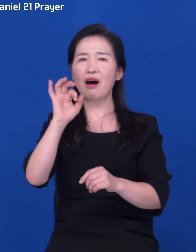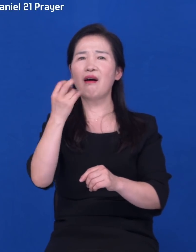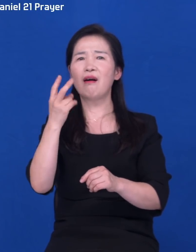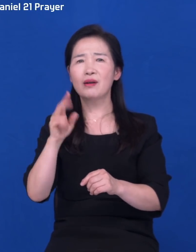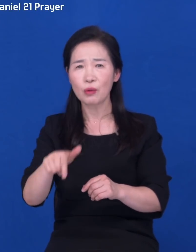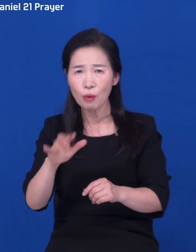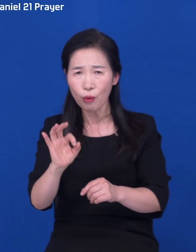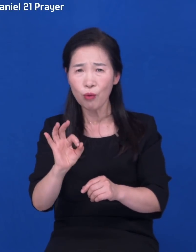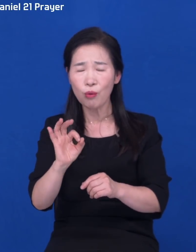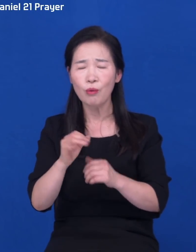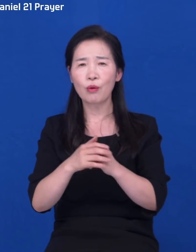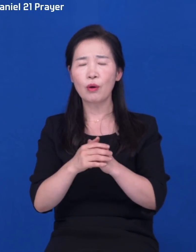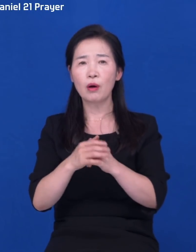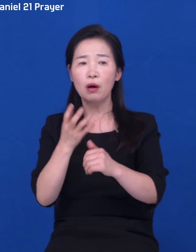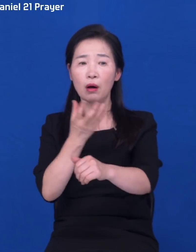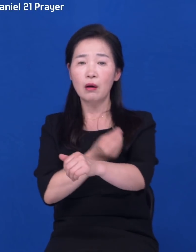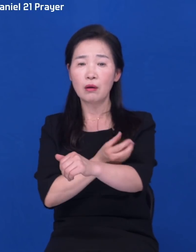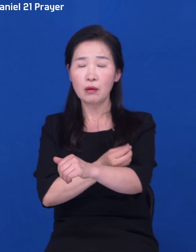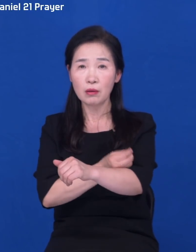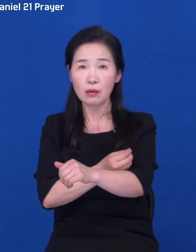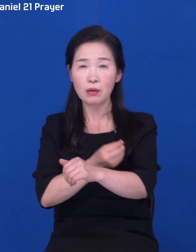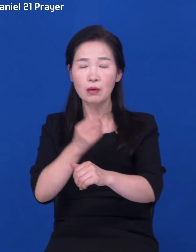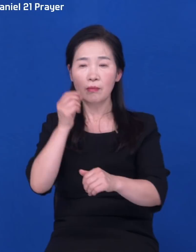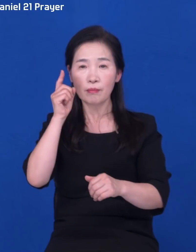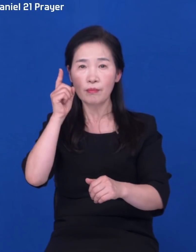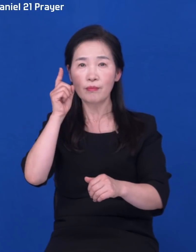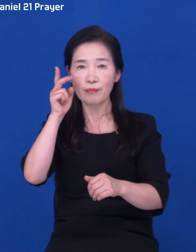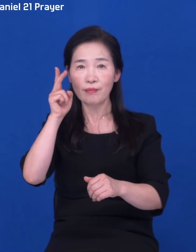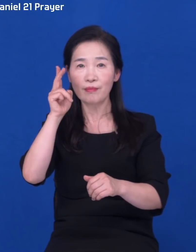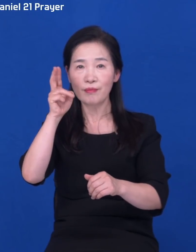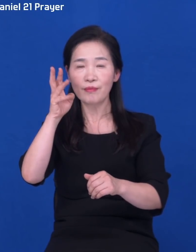부작용이 맞자마자 하루하루 저의 몸에 진행되는데